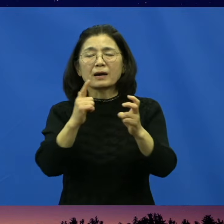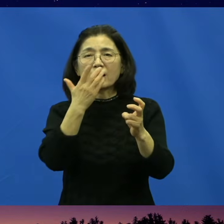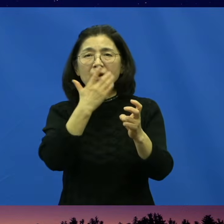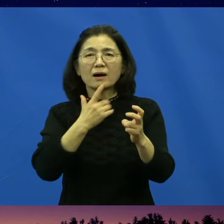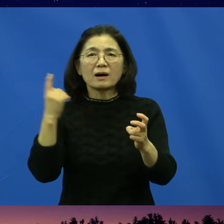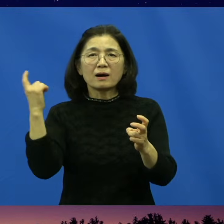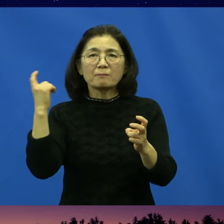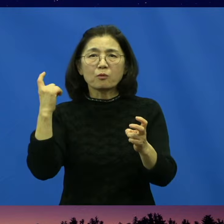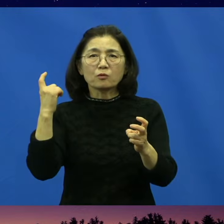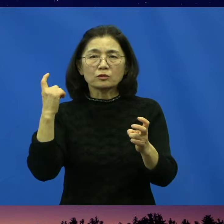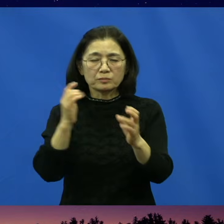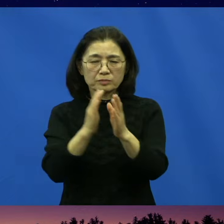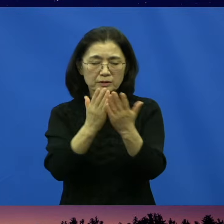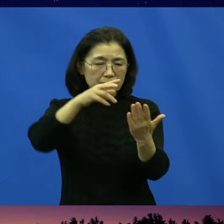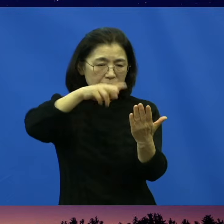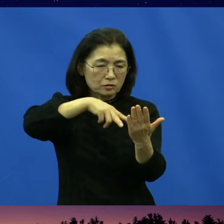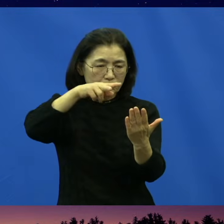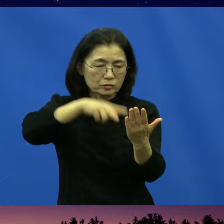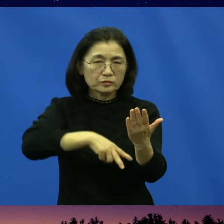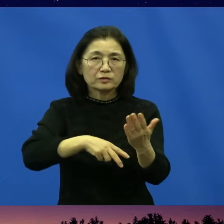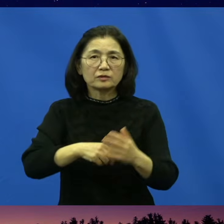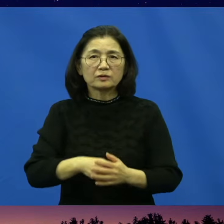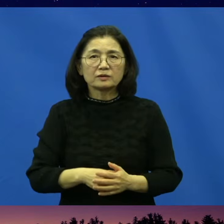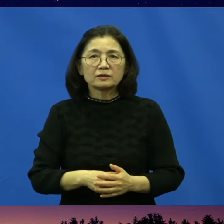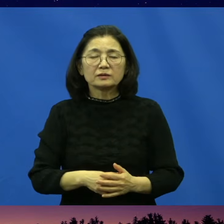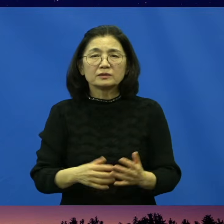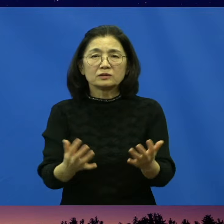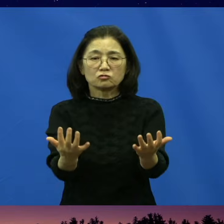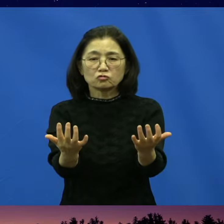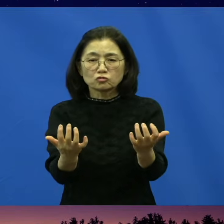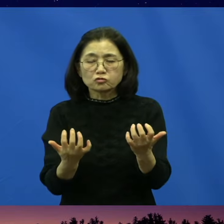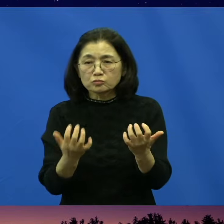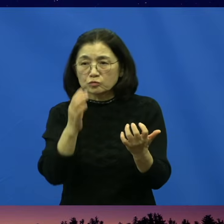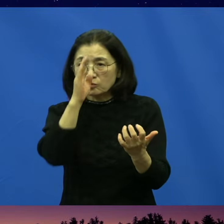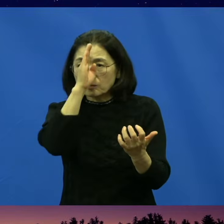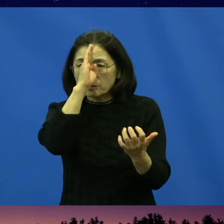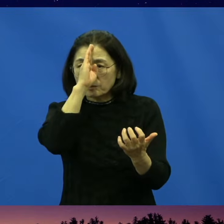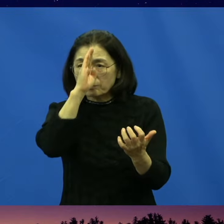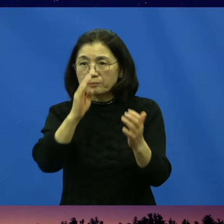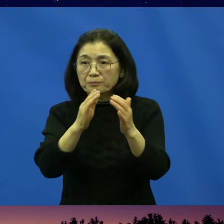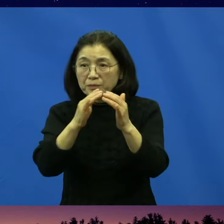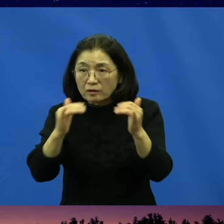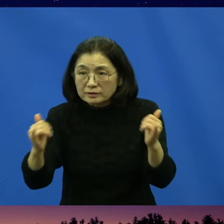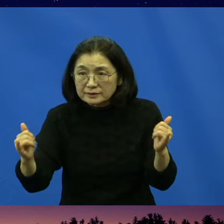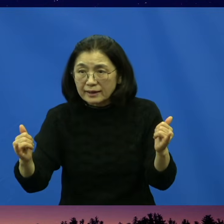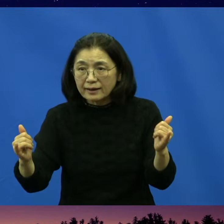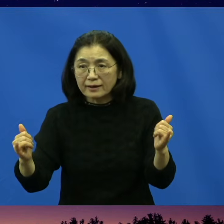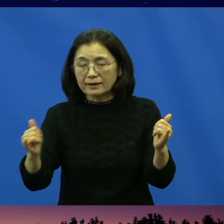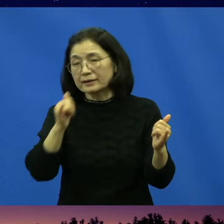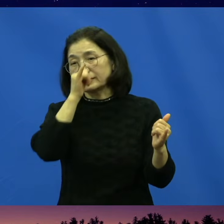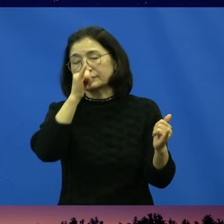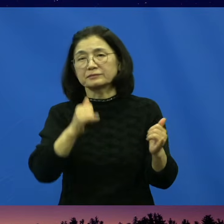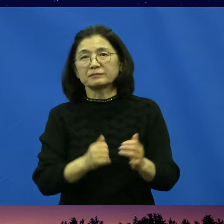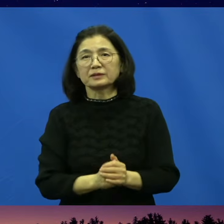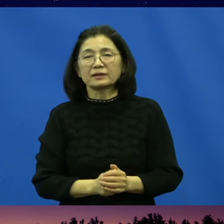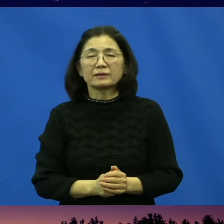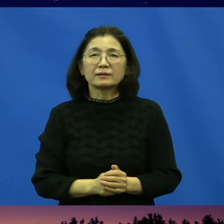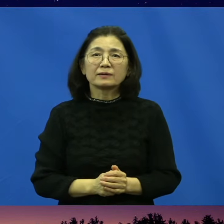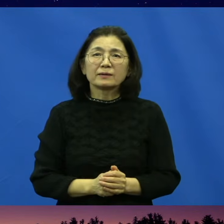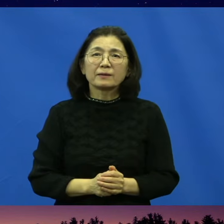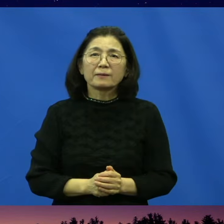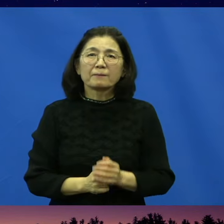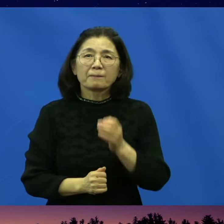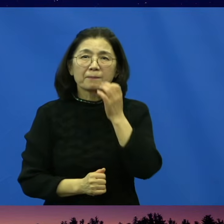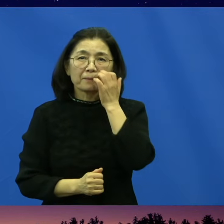이 중풍병자의 친구들에게 많은 인파와 지붕이라는 것은 장애물이었습니다.